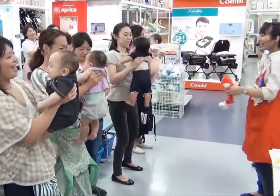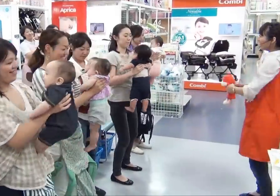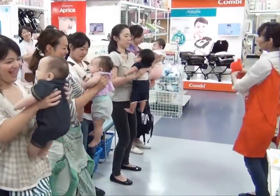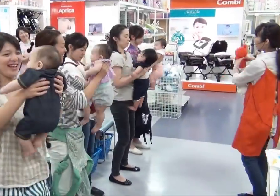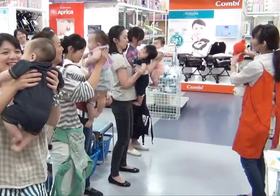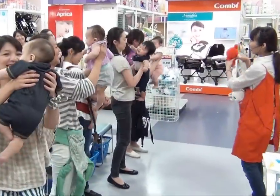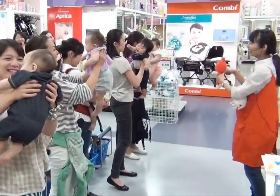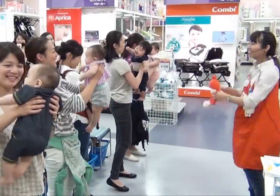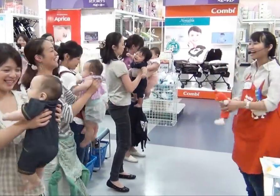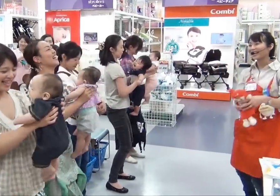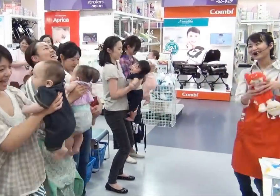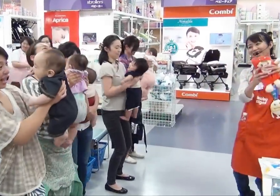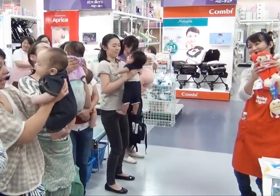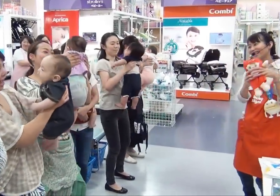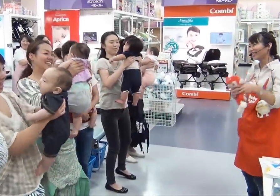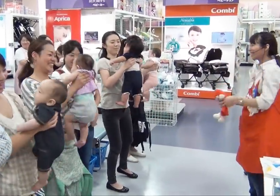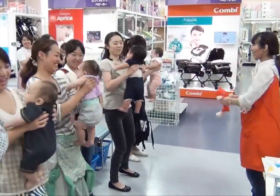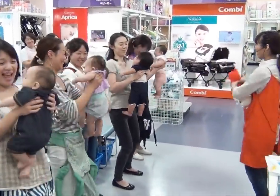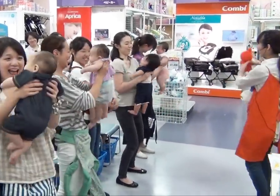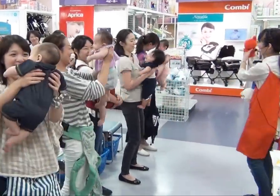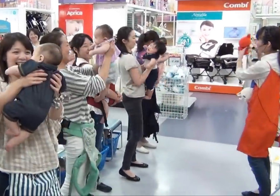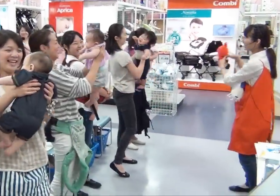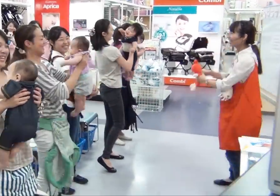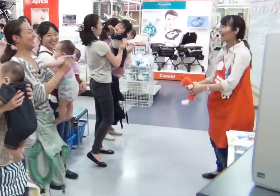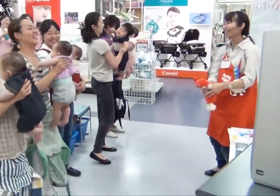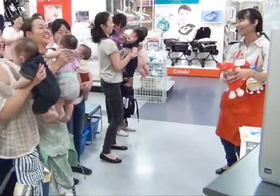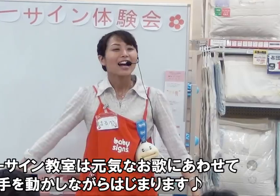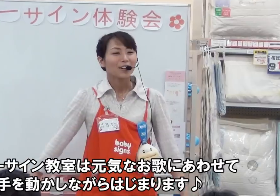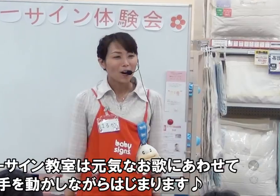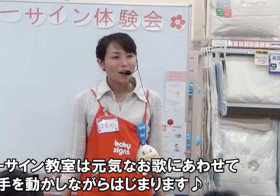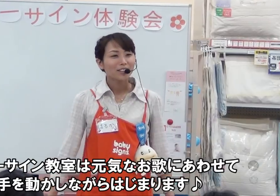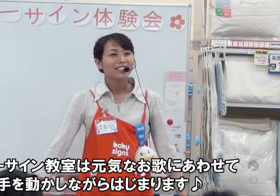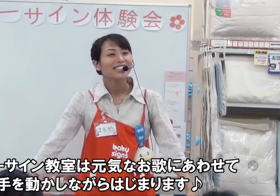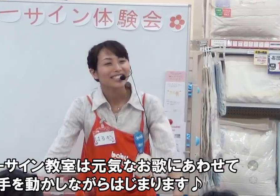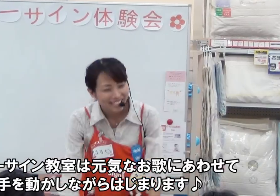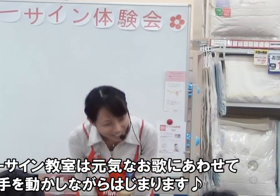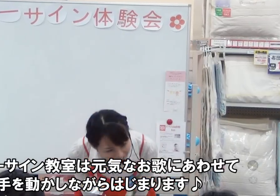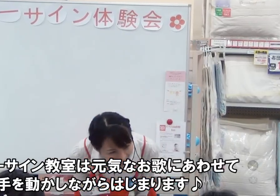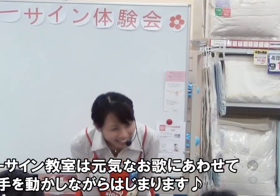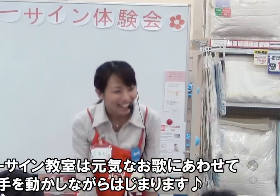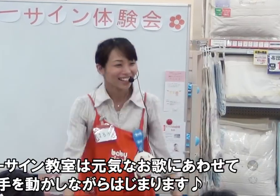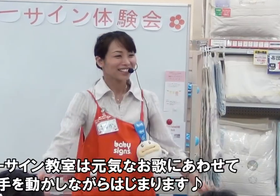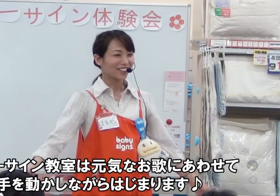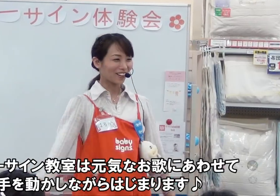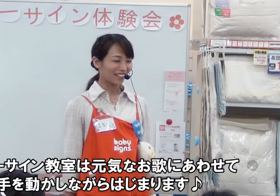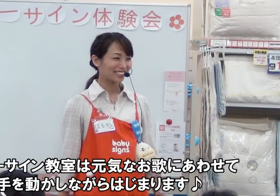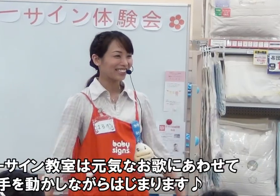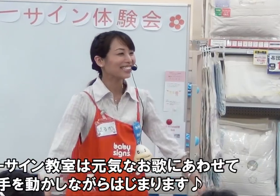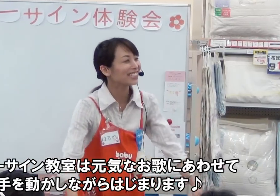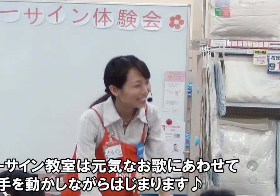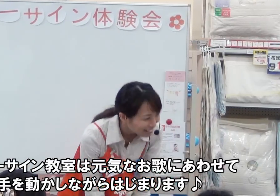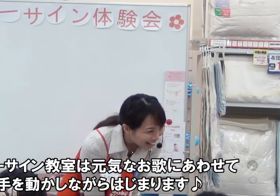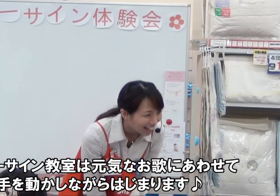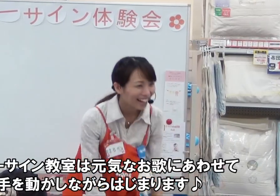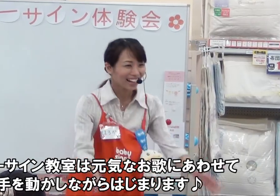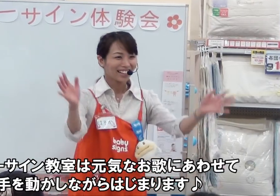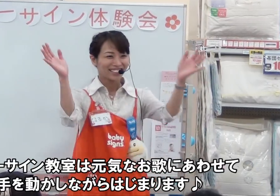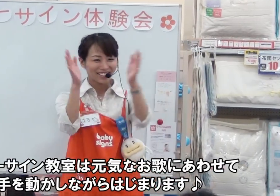ゆらゆらゆらゆらゆらゆら、こんにちは、こんにちは、今